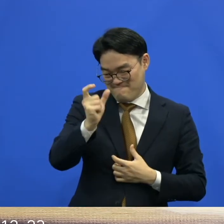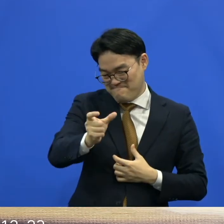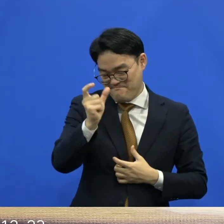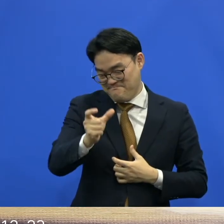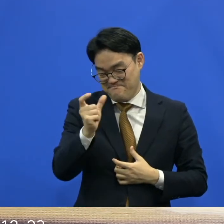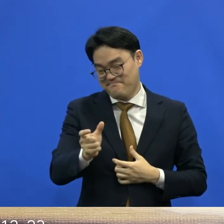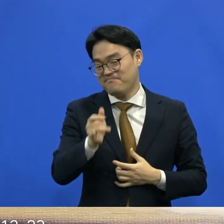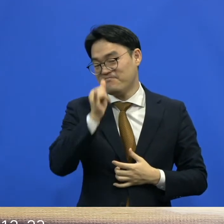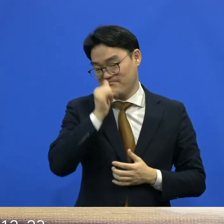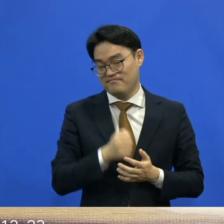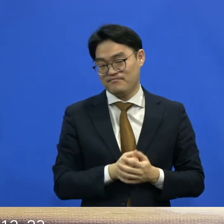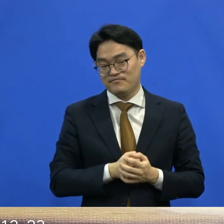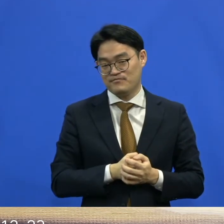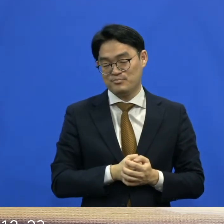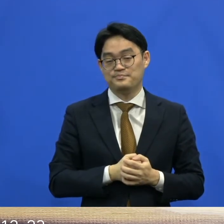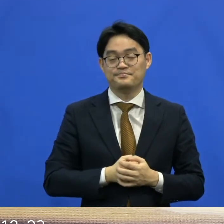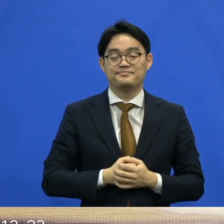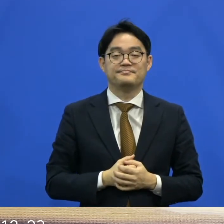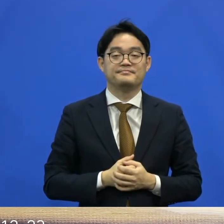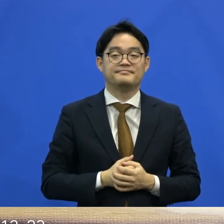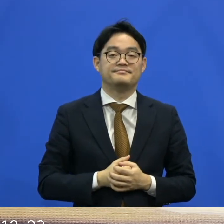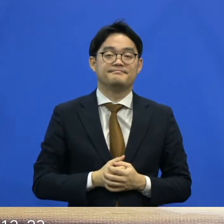다르게 표현하면 강하게 하신다.